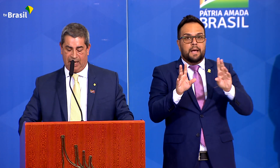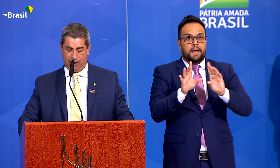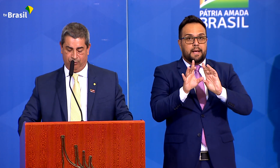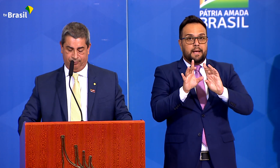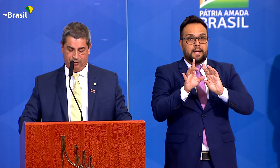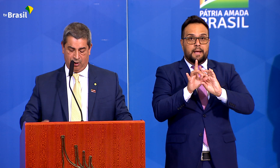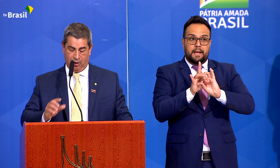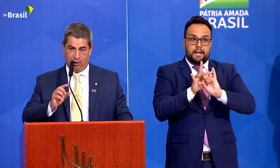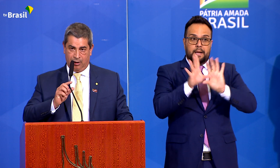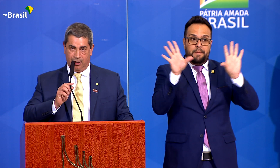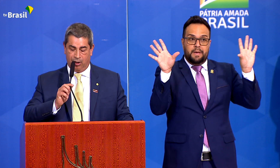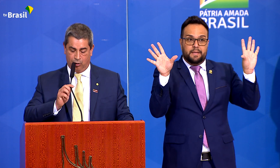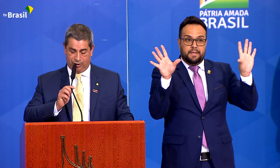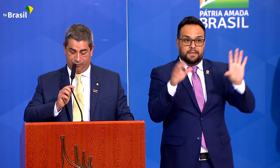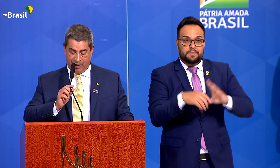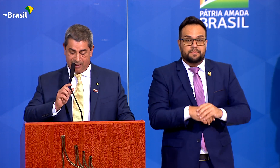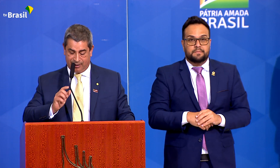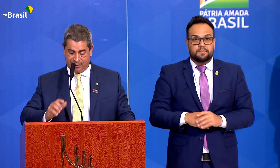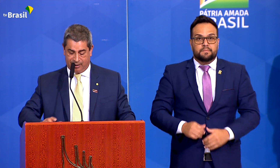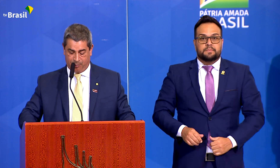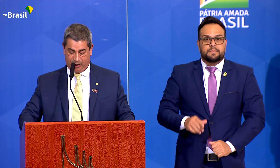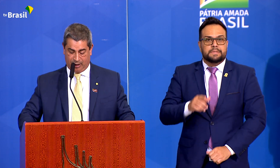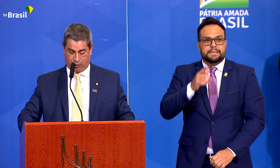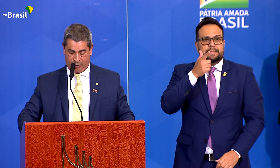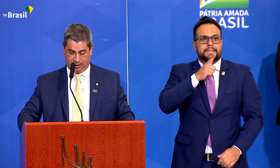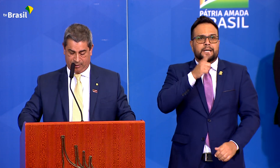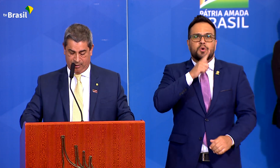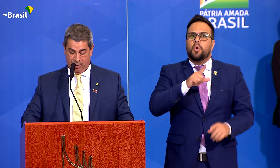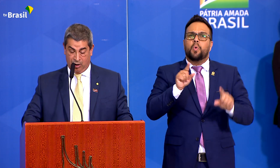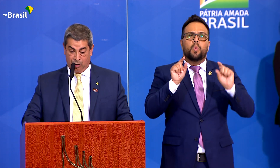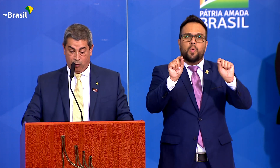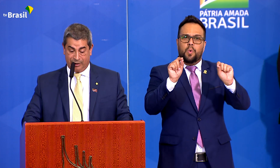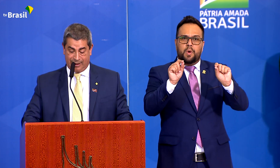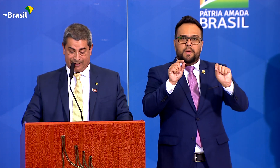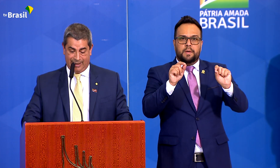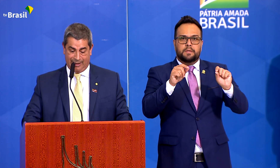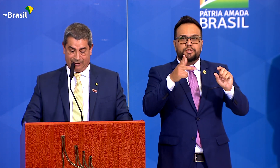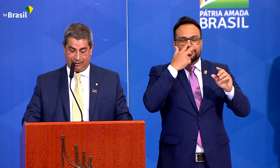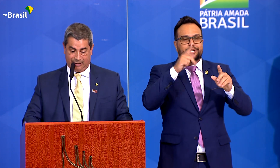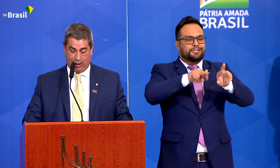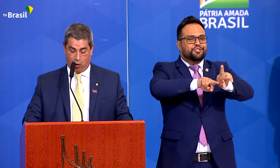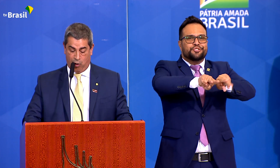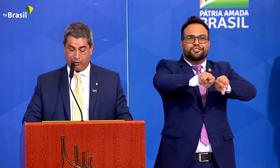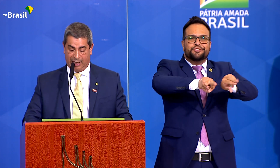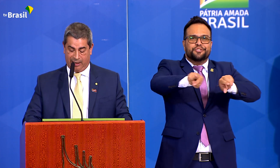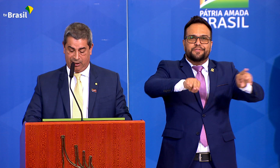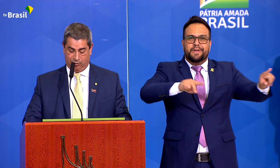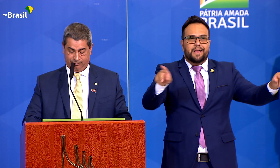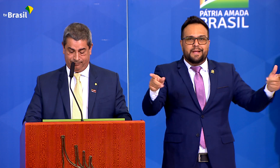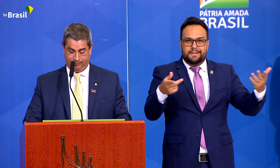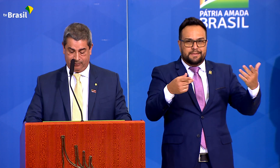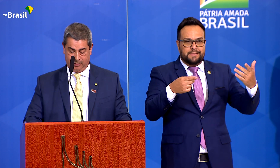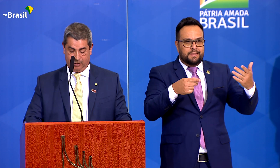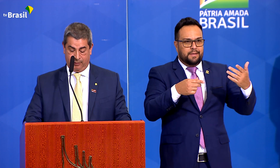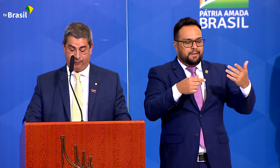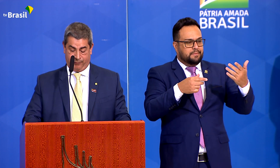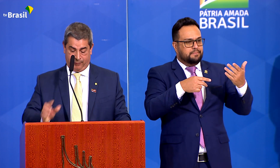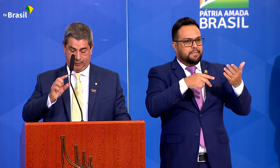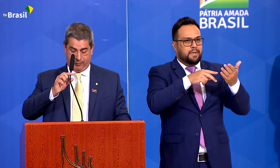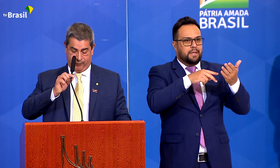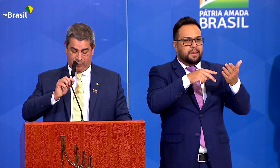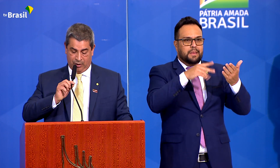aviltado ganhou diversas interpretações Muitas delas que contrariam